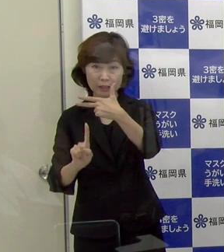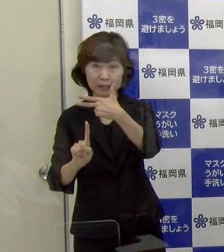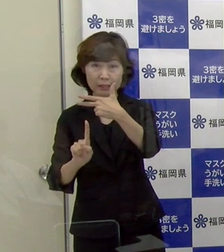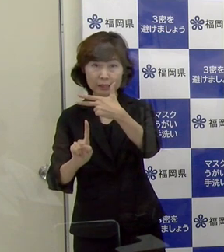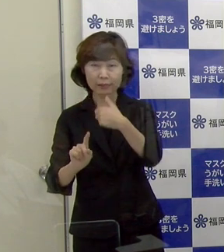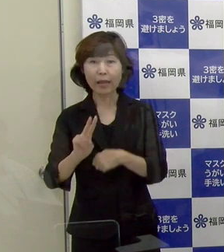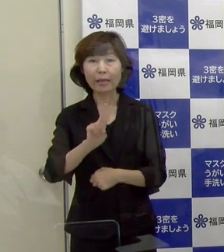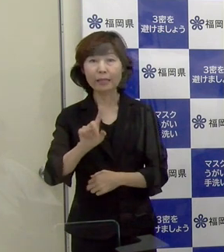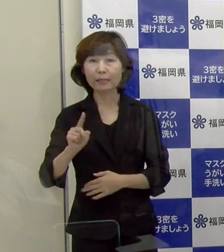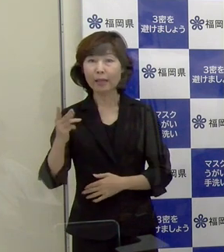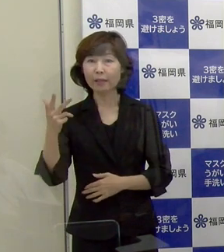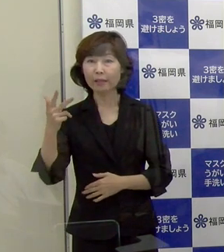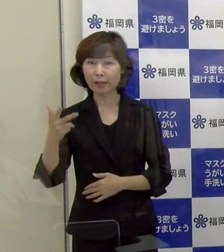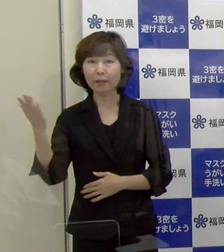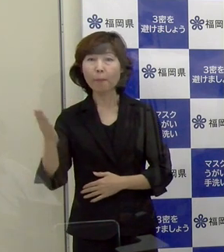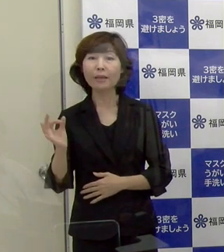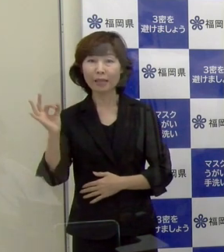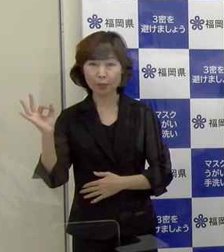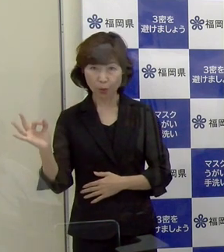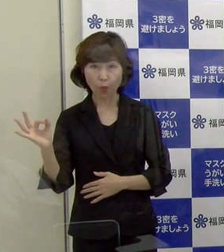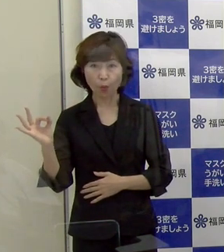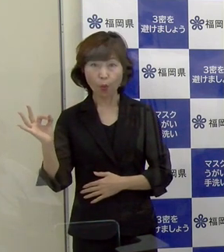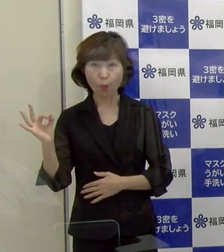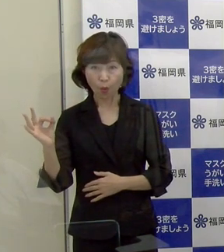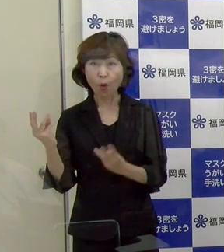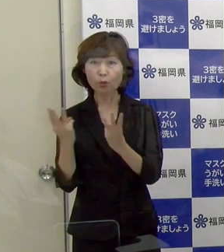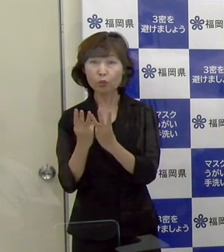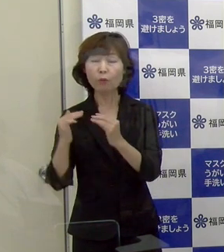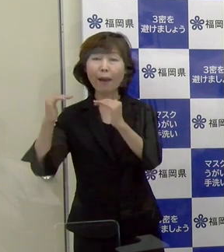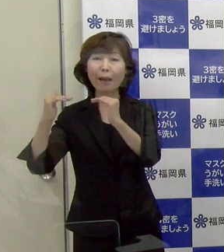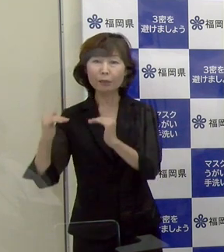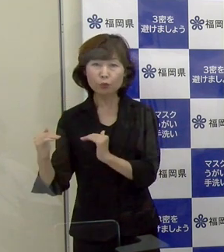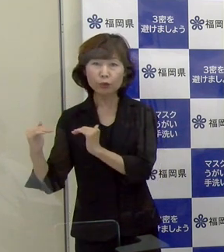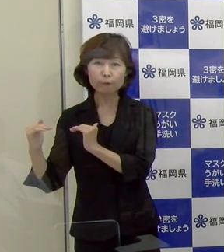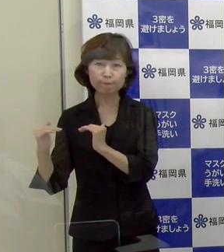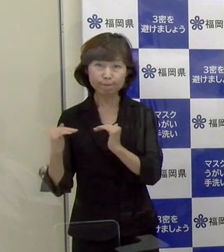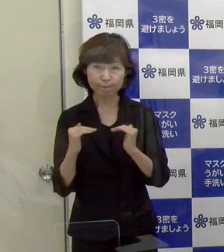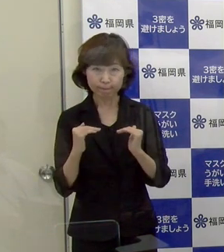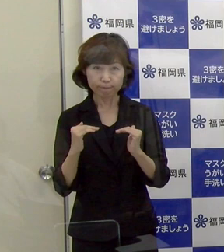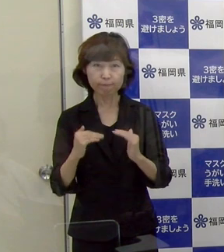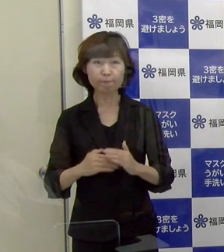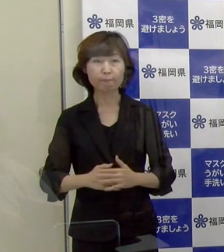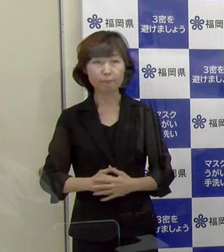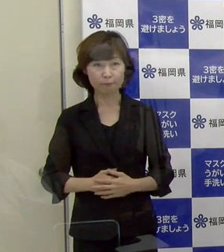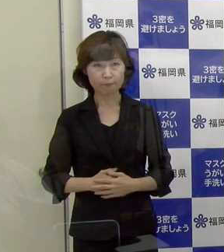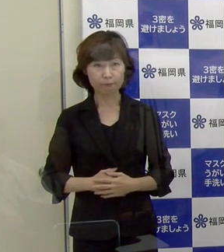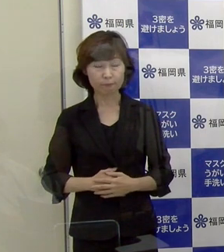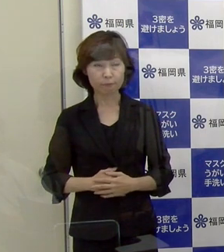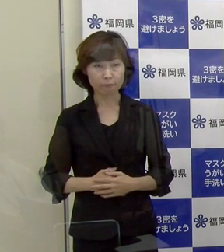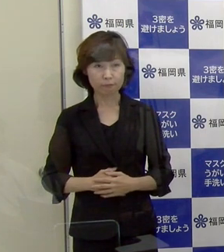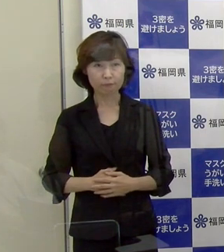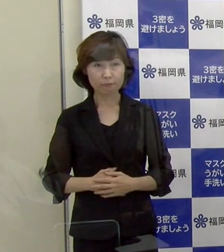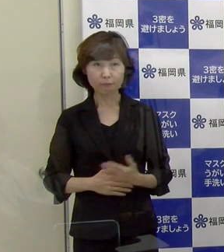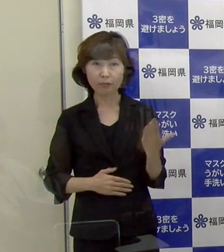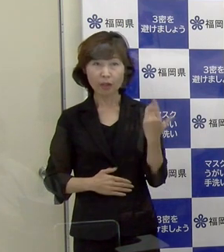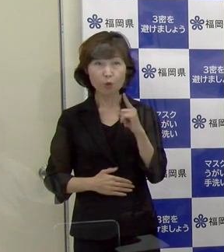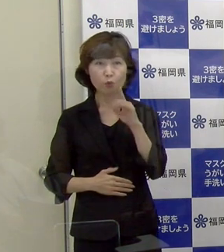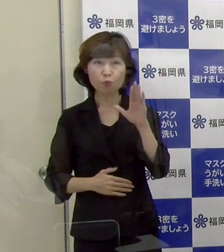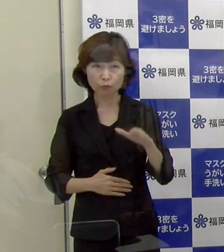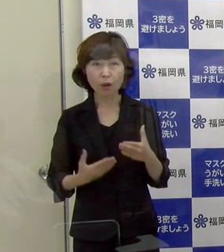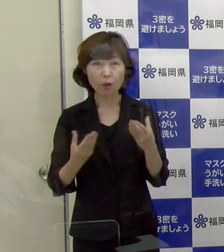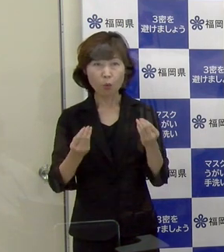2.7%と極めて低い水準で推移を致しております先ほど申しましたが